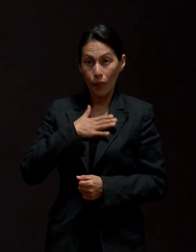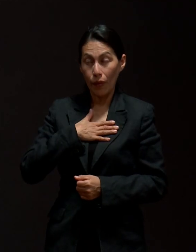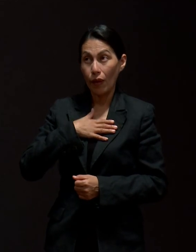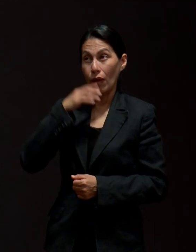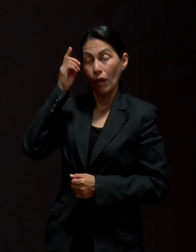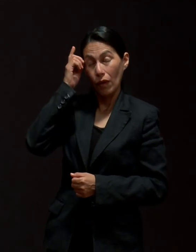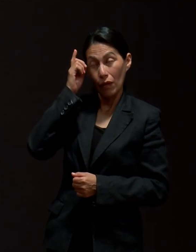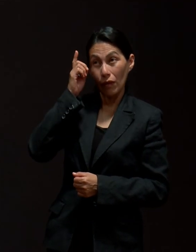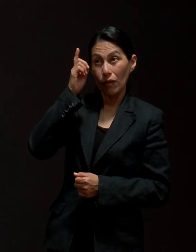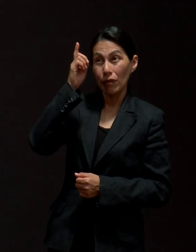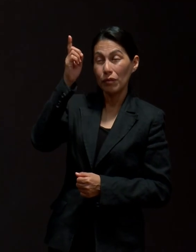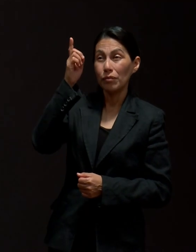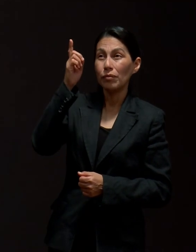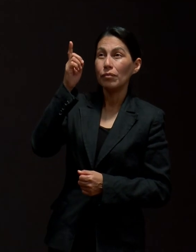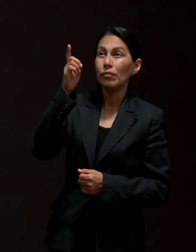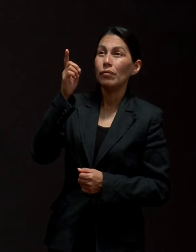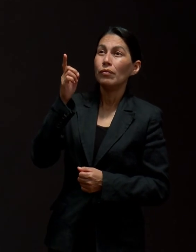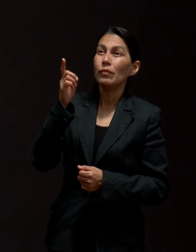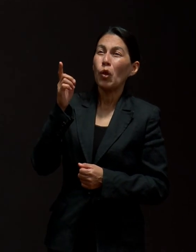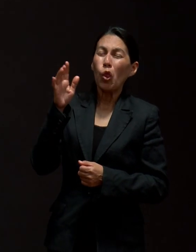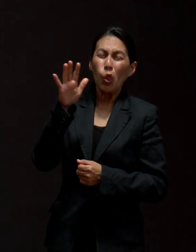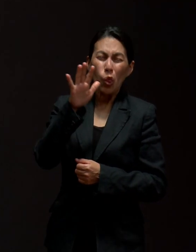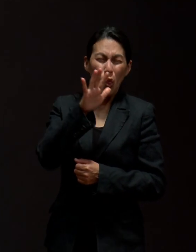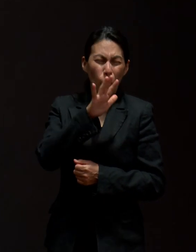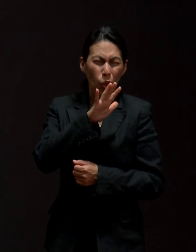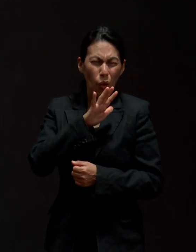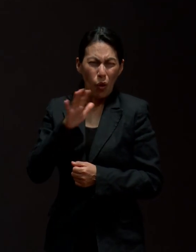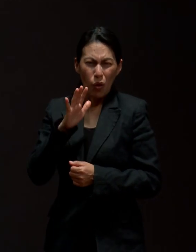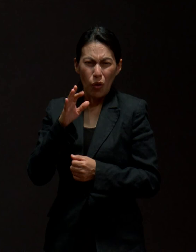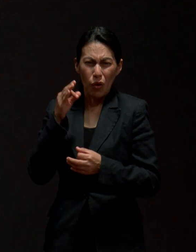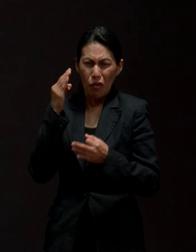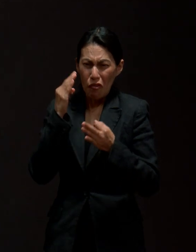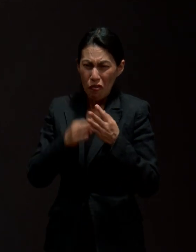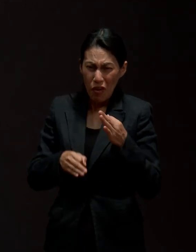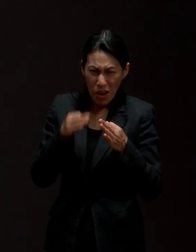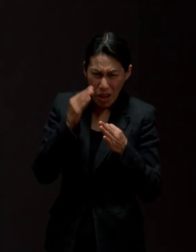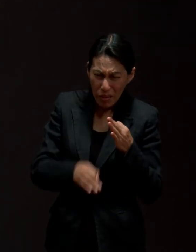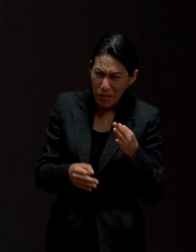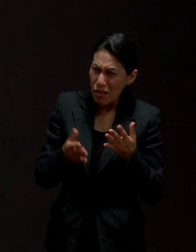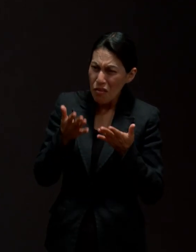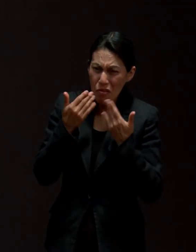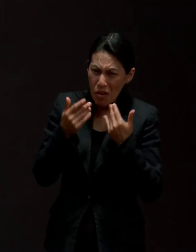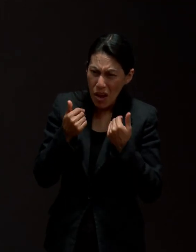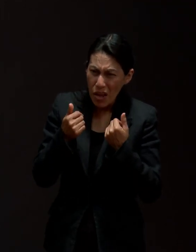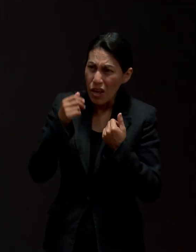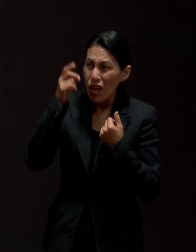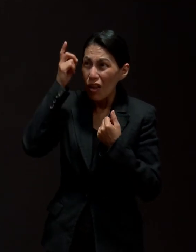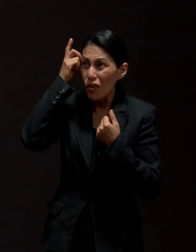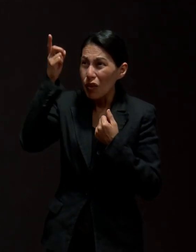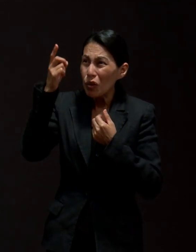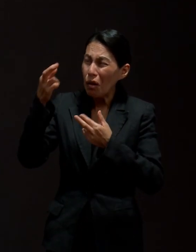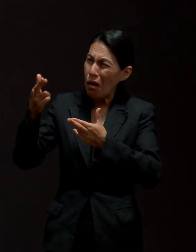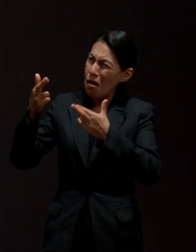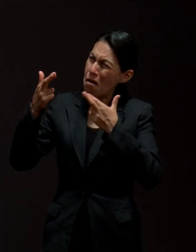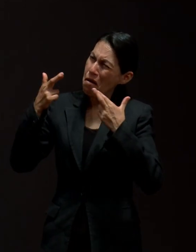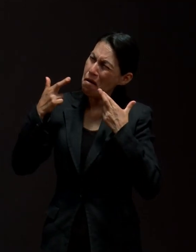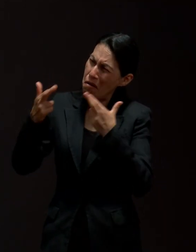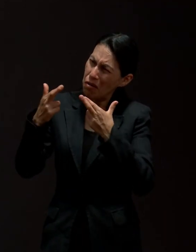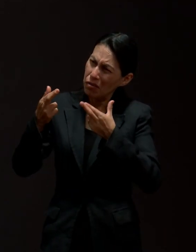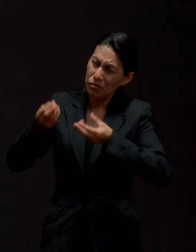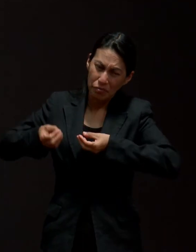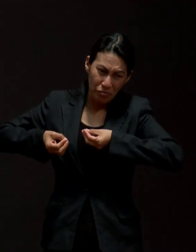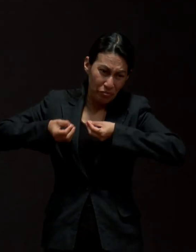Dios, pues, suplirá todo lo que os falte conforme a sus